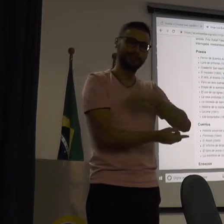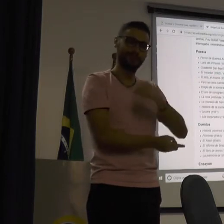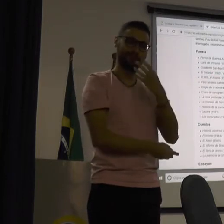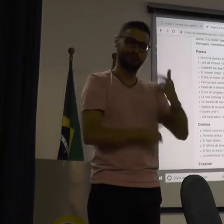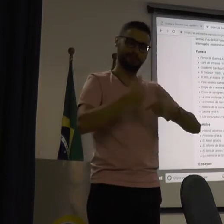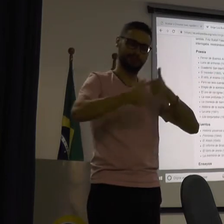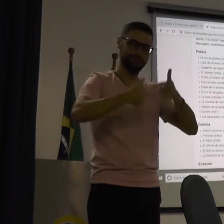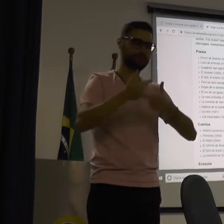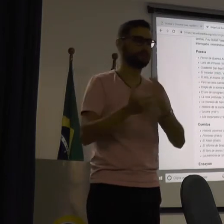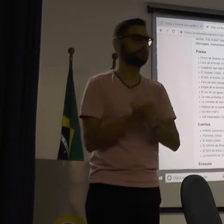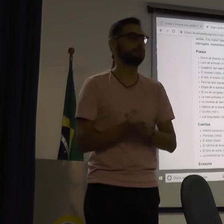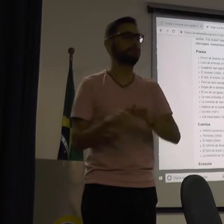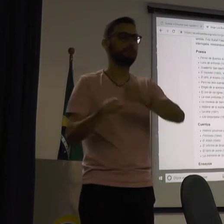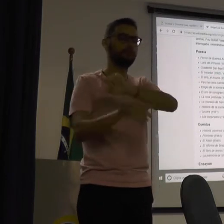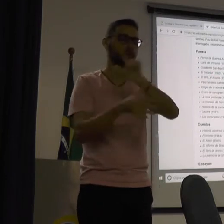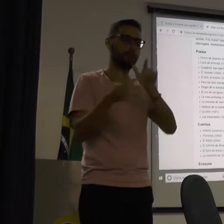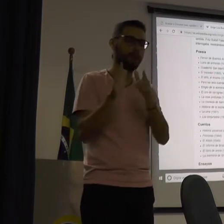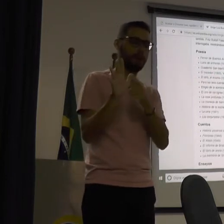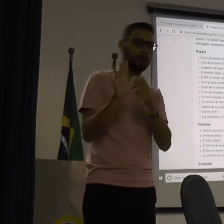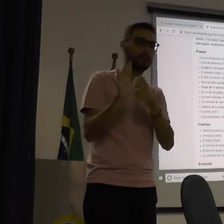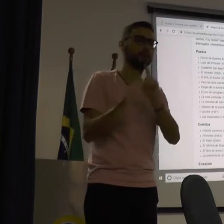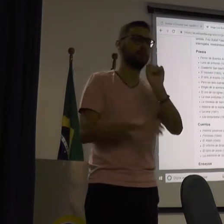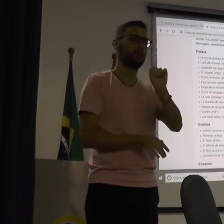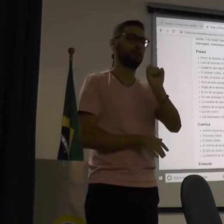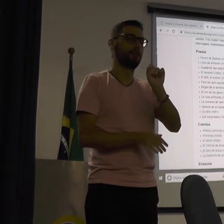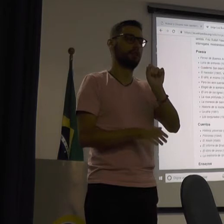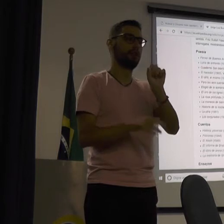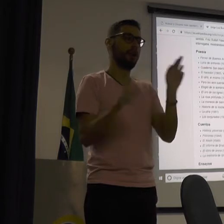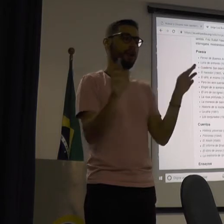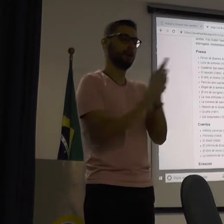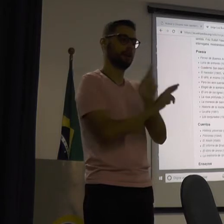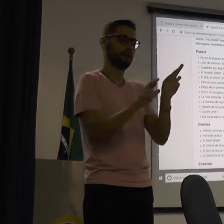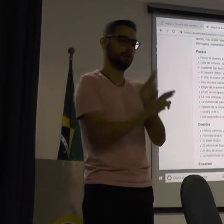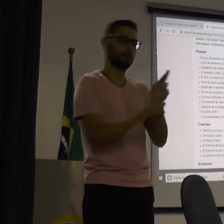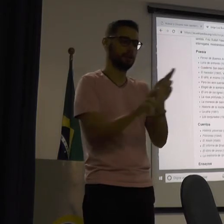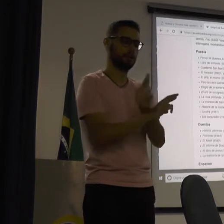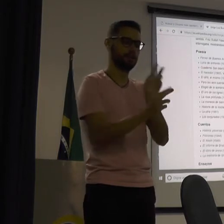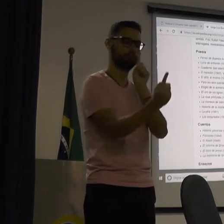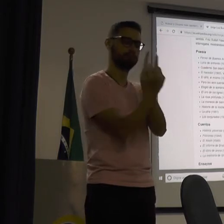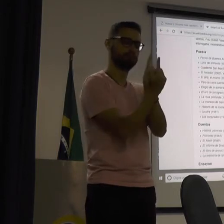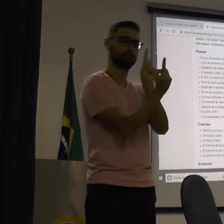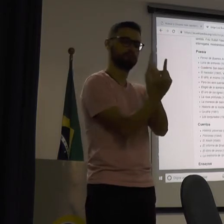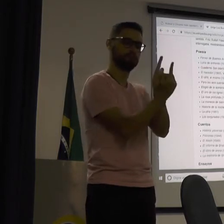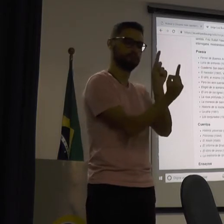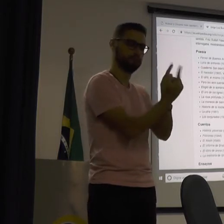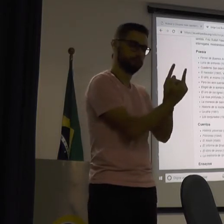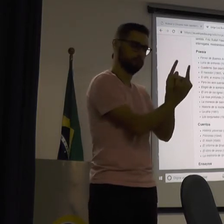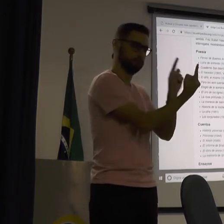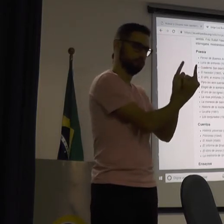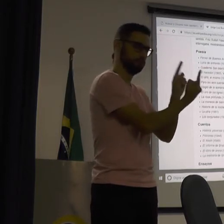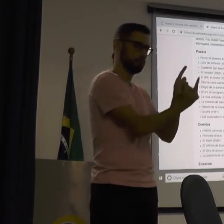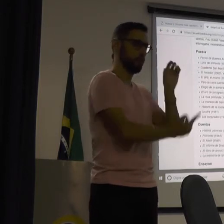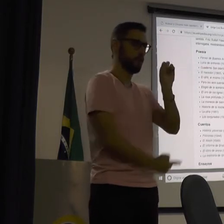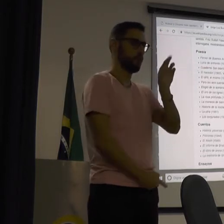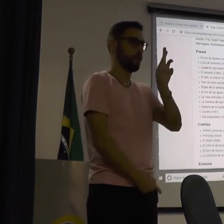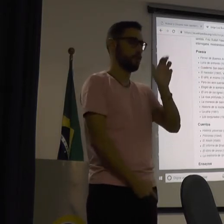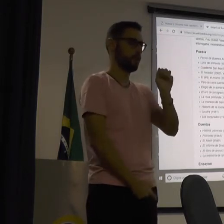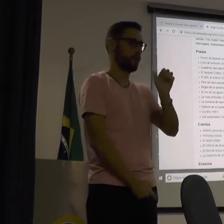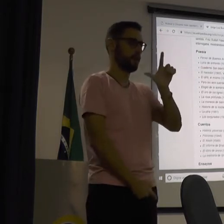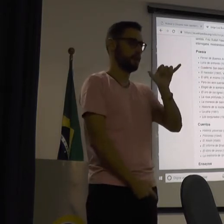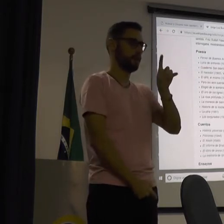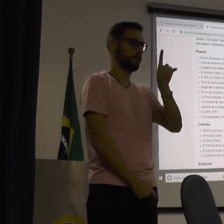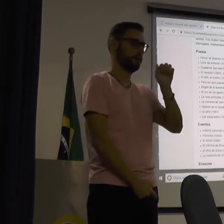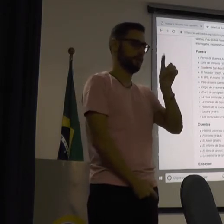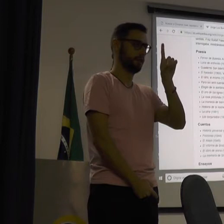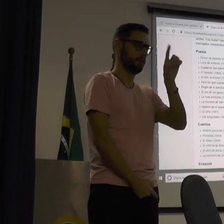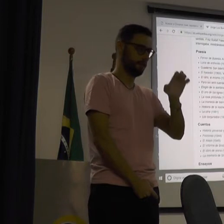outra coisa é a relação com a oralidade. O Borges também é muito acusado de